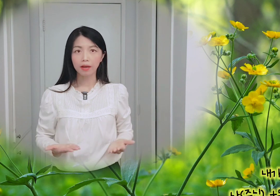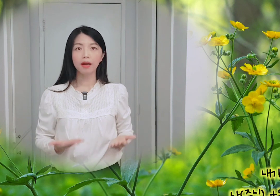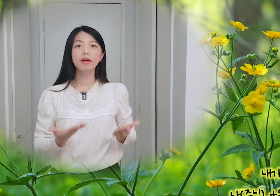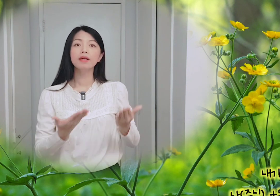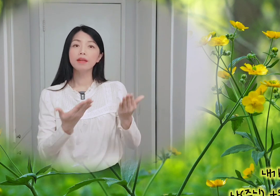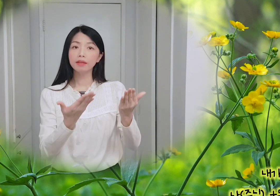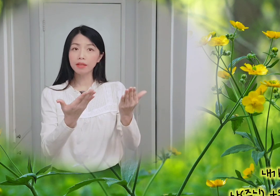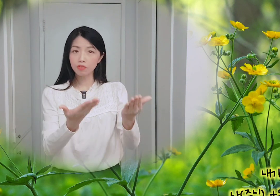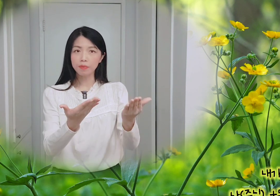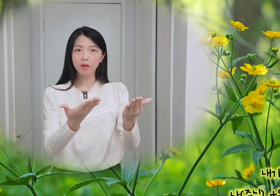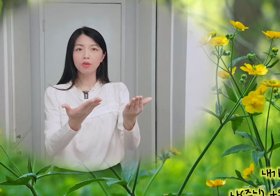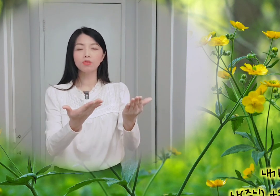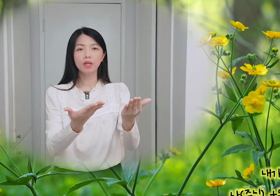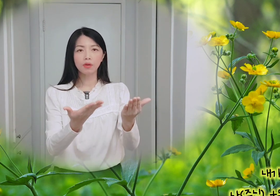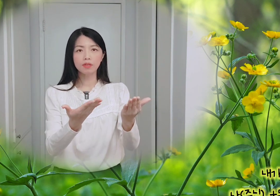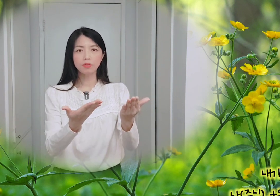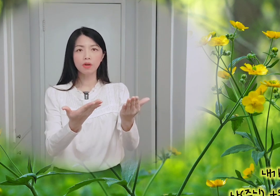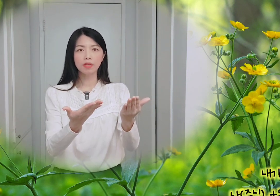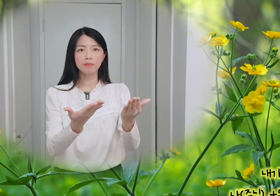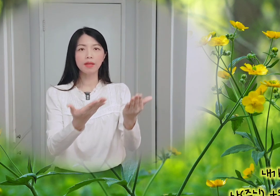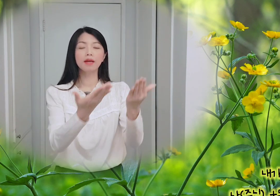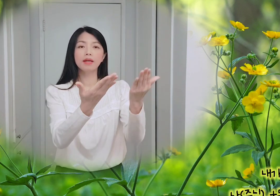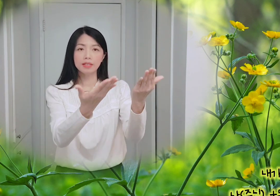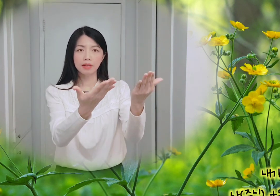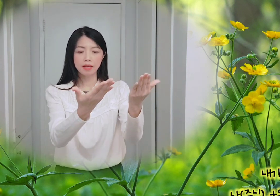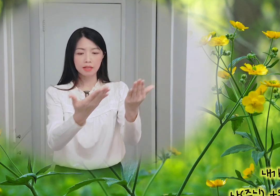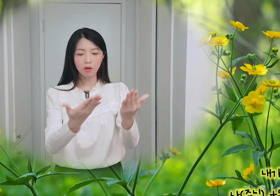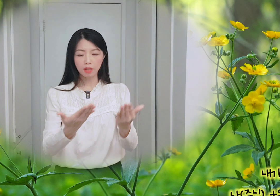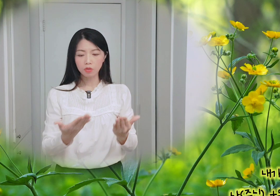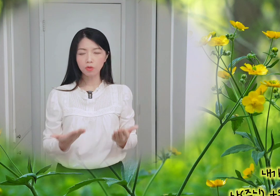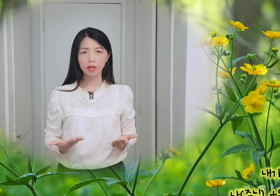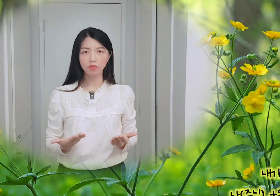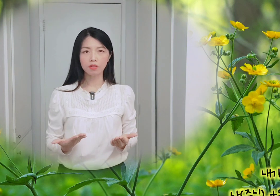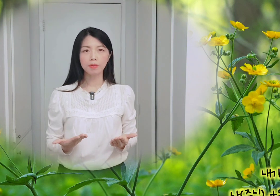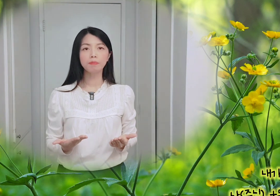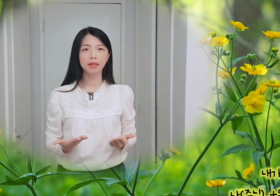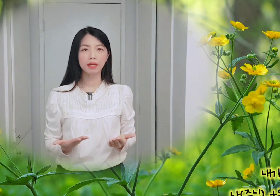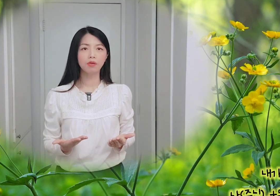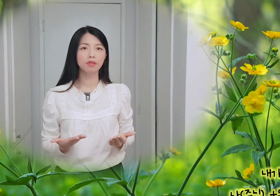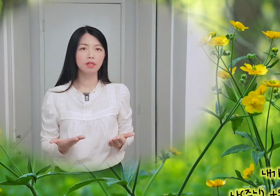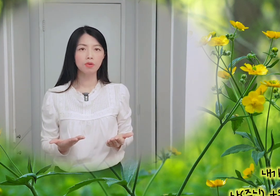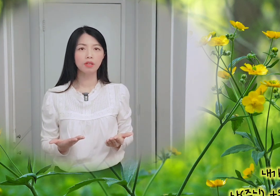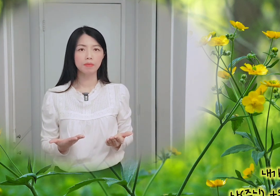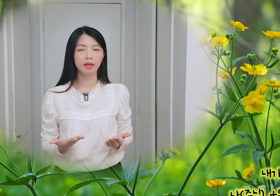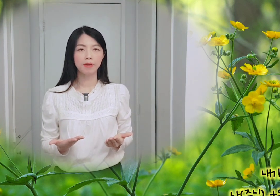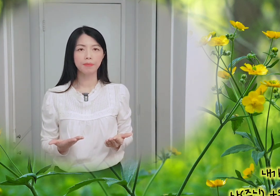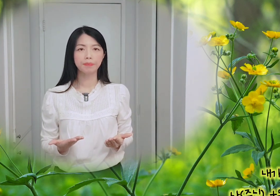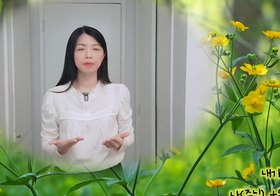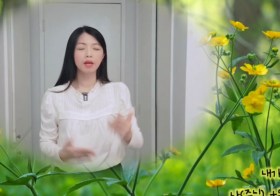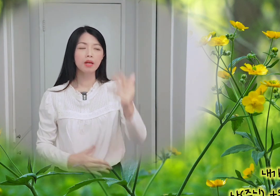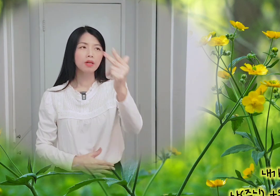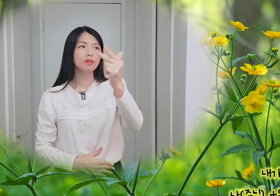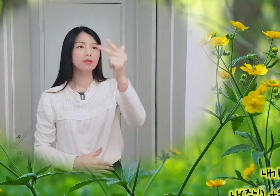반대로 내가 상대한테 주면 주다라고 한 뜻의 수어가 되지만 이 상태에서 내 쪽으로 당겨 주시면 받다라고 한 뜻의 수어가 됩니다.